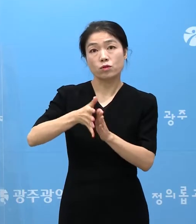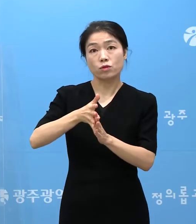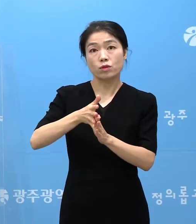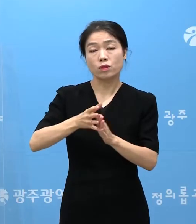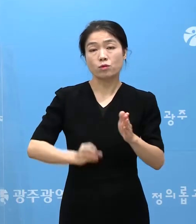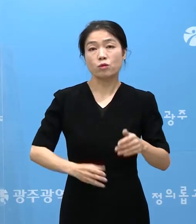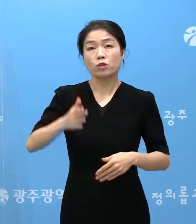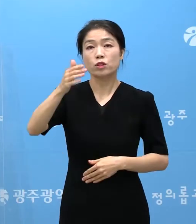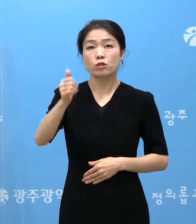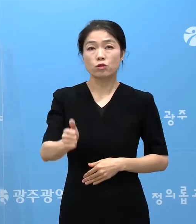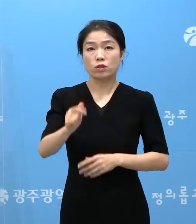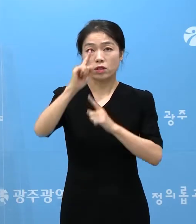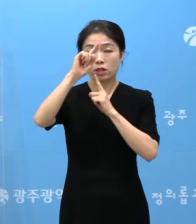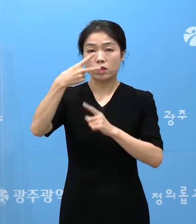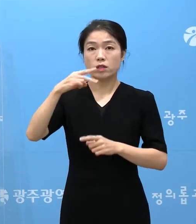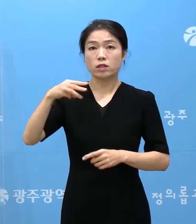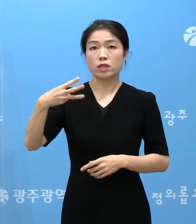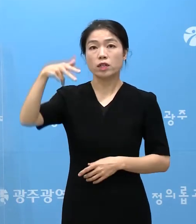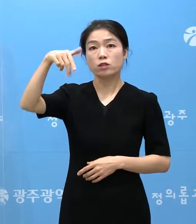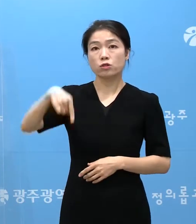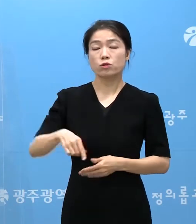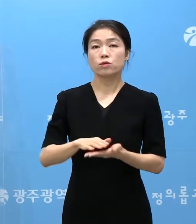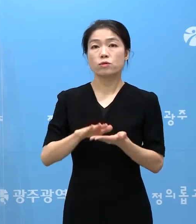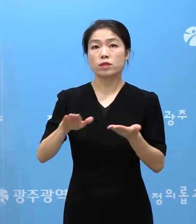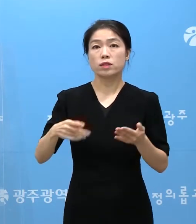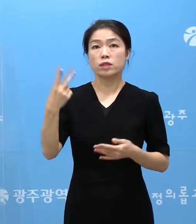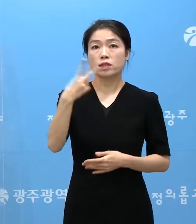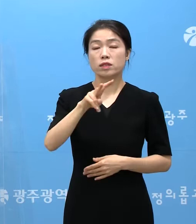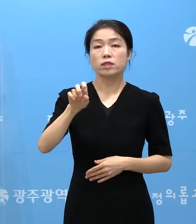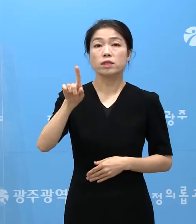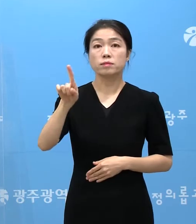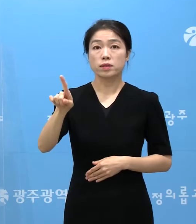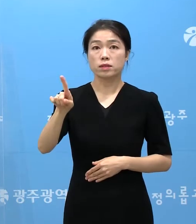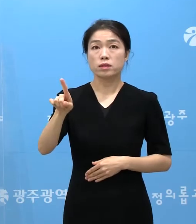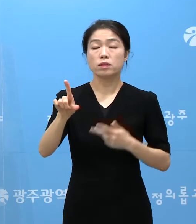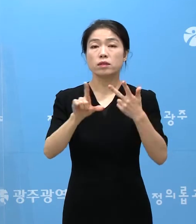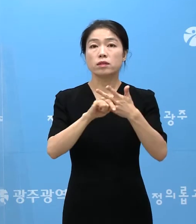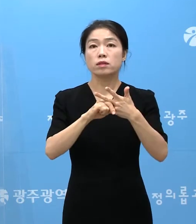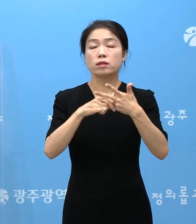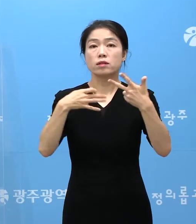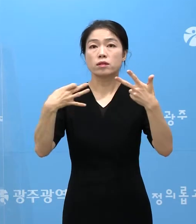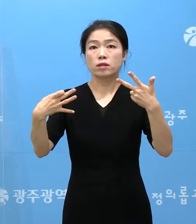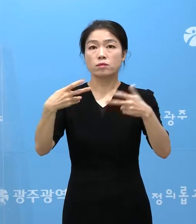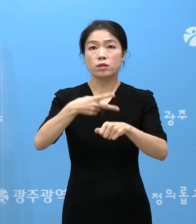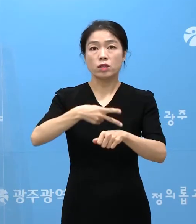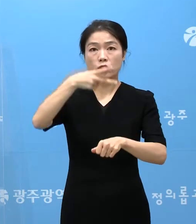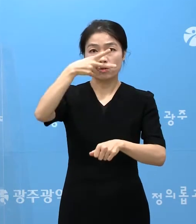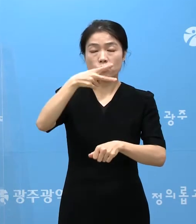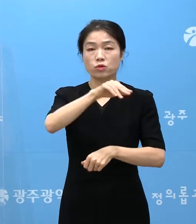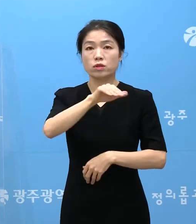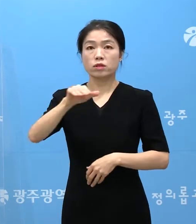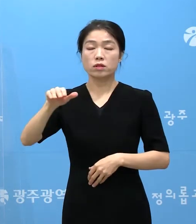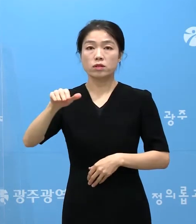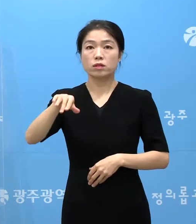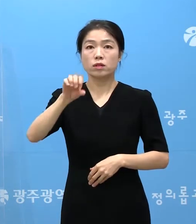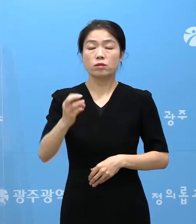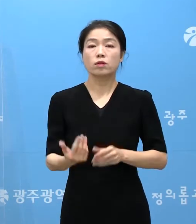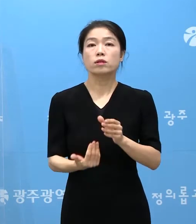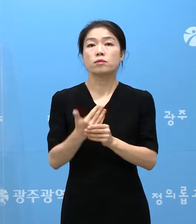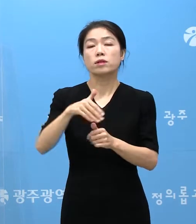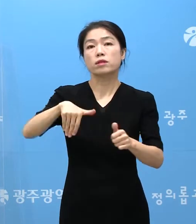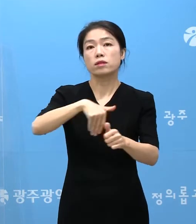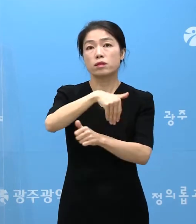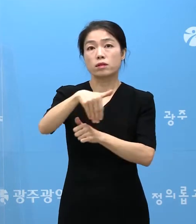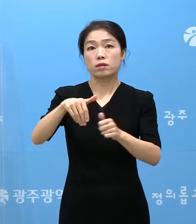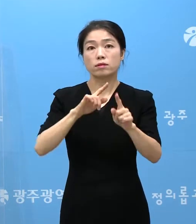광주광역시 복지건강국장 이달주입니다. 2021년 7월 14일 14시 기준